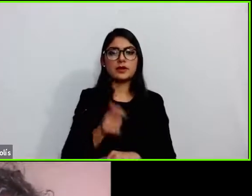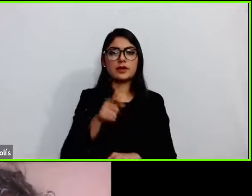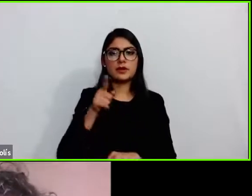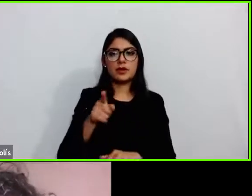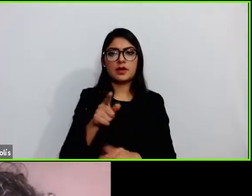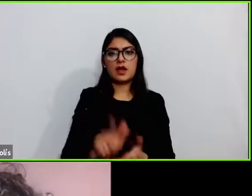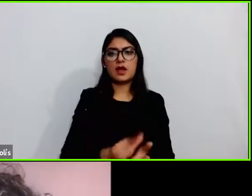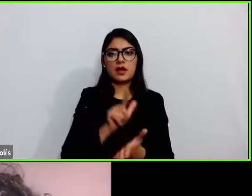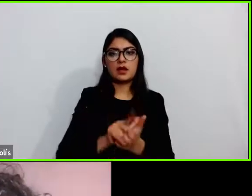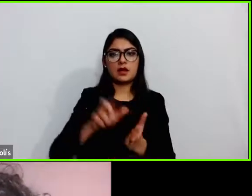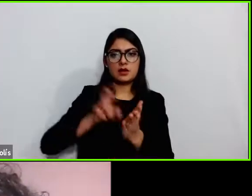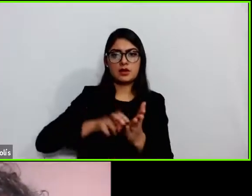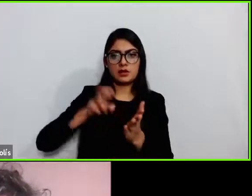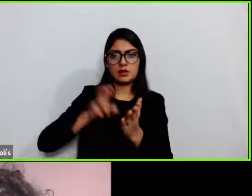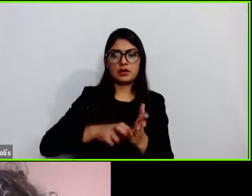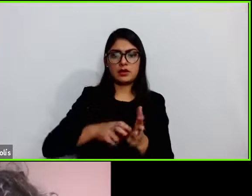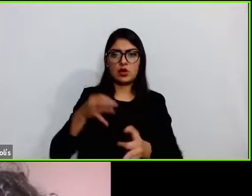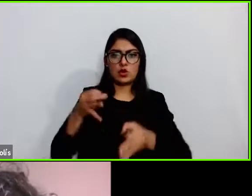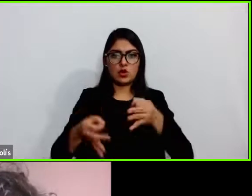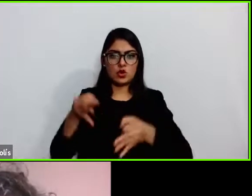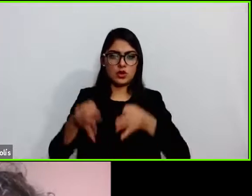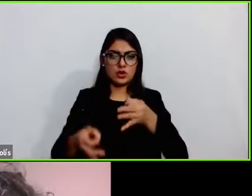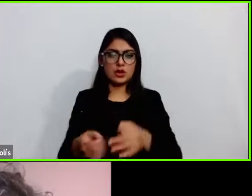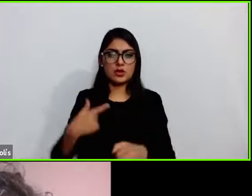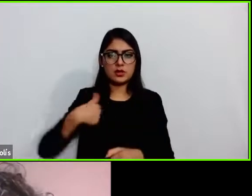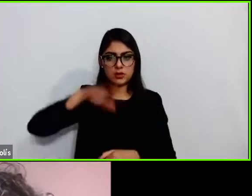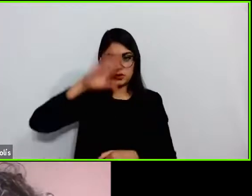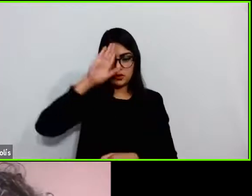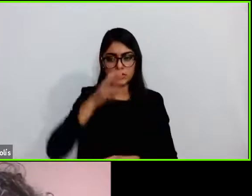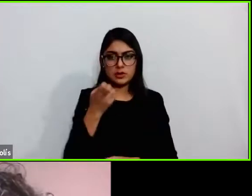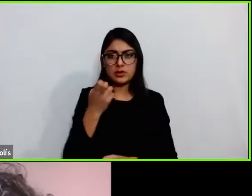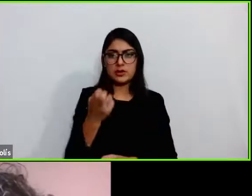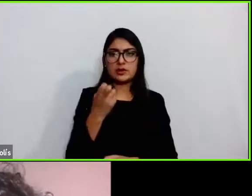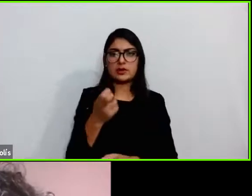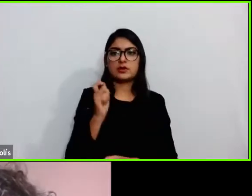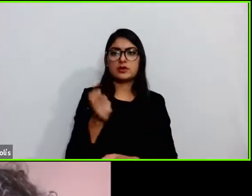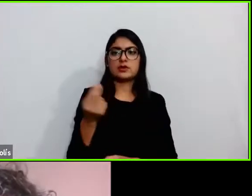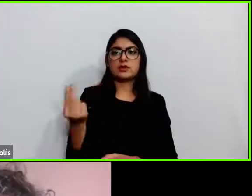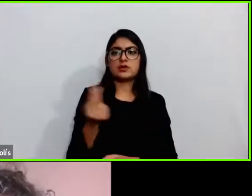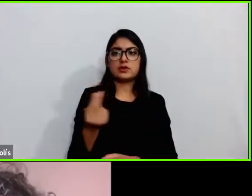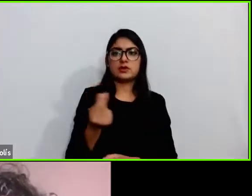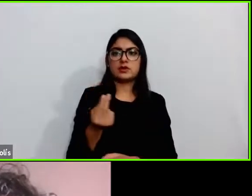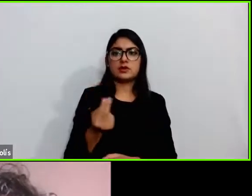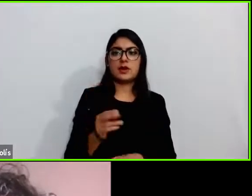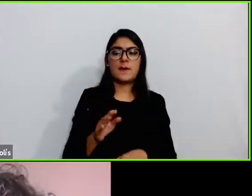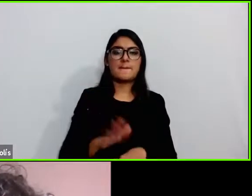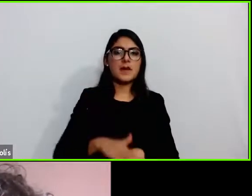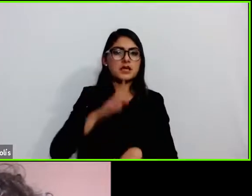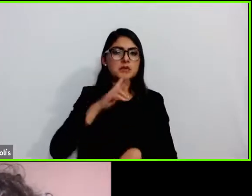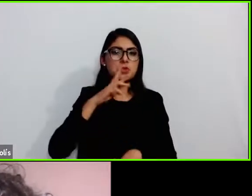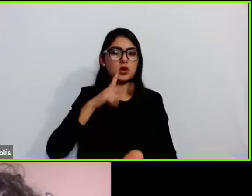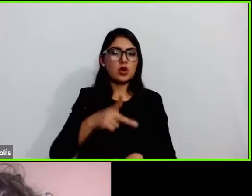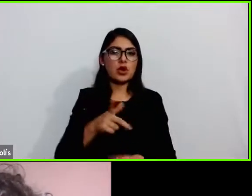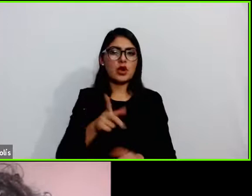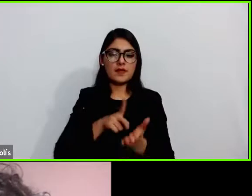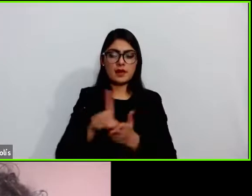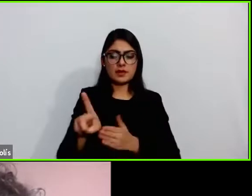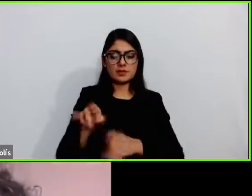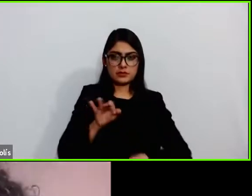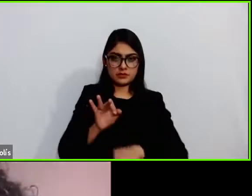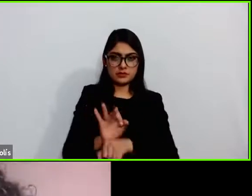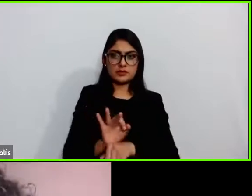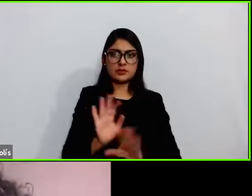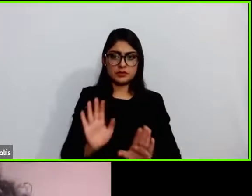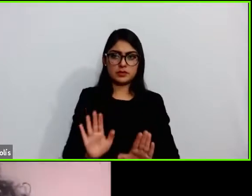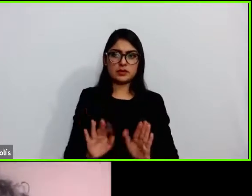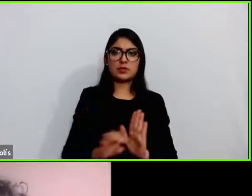parece muy relevante para, como mecanismo para lograr la consolidación de una mejor protección de derechos, ¿no? Hay, ya